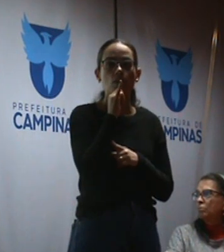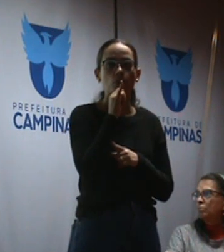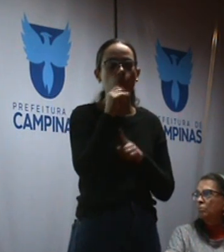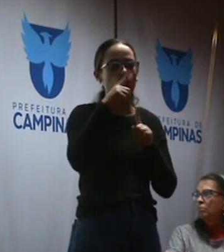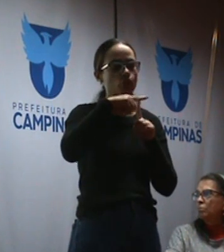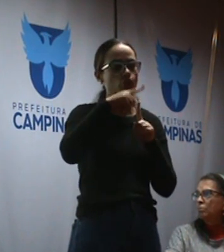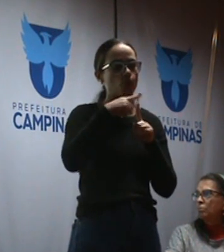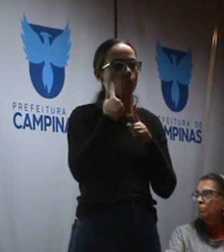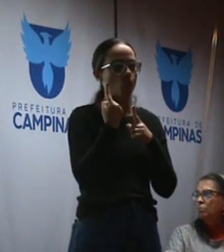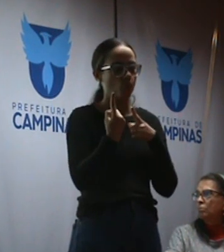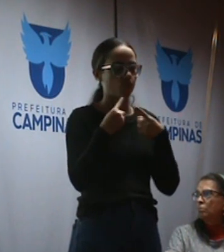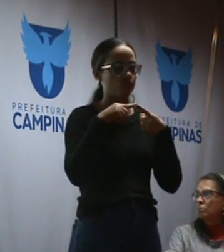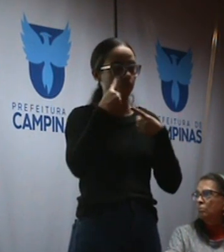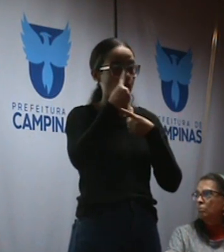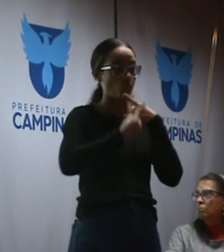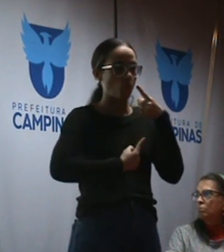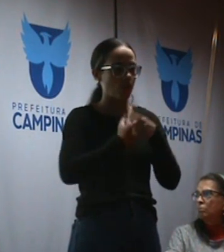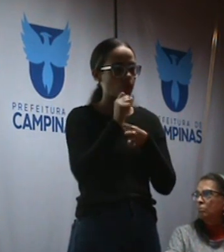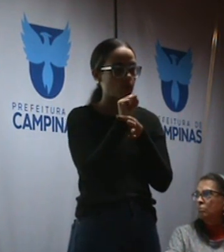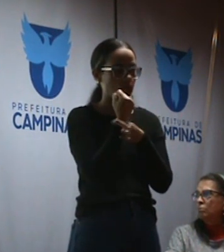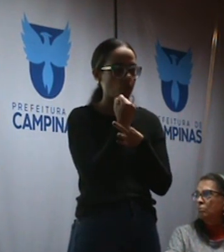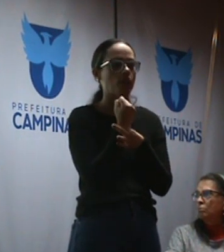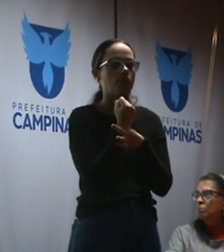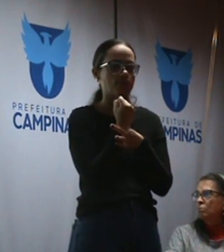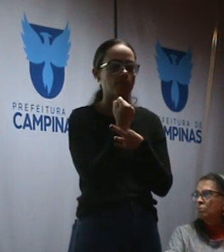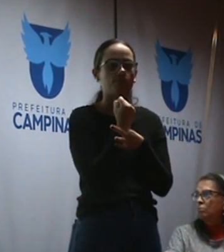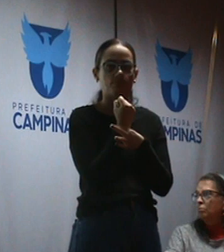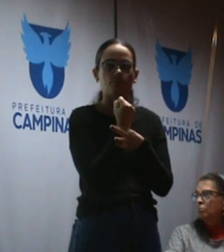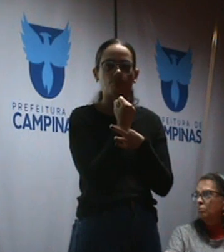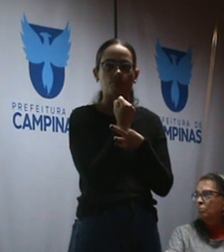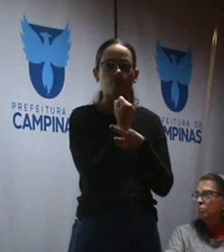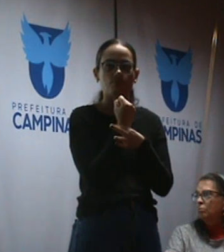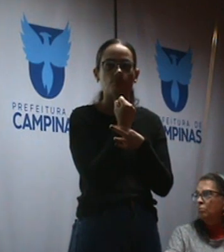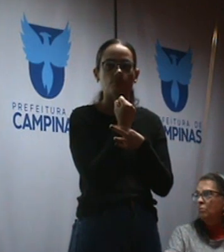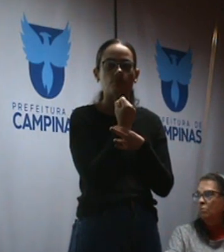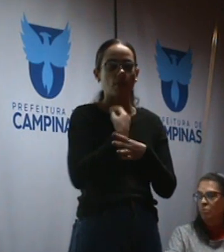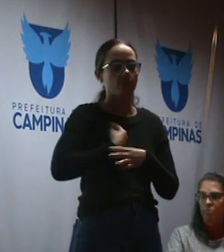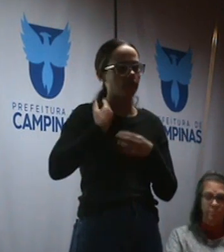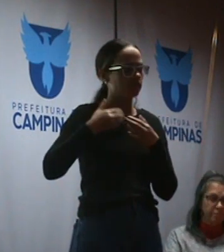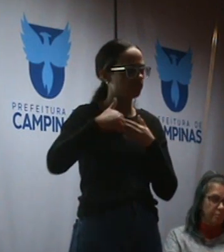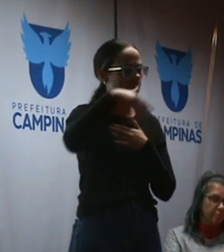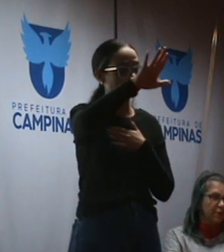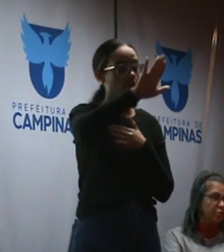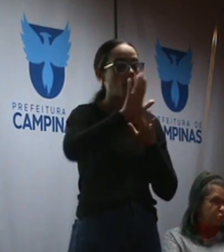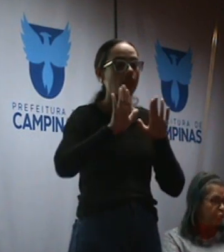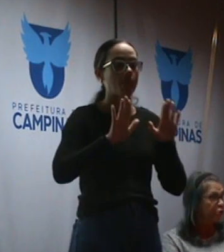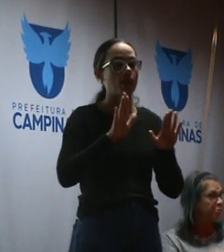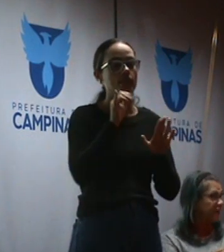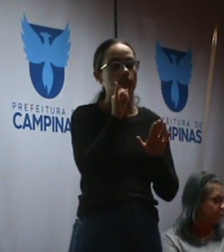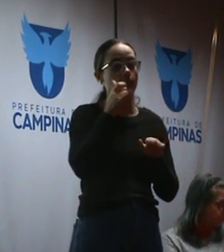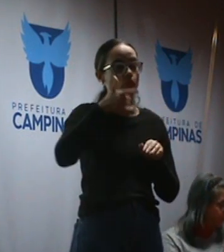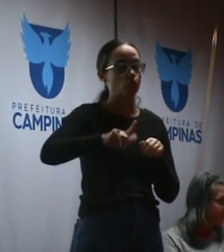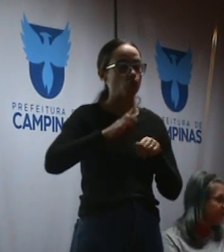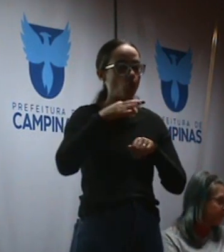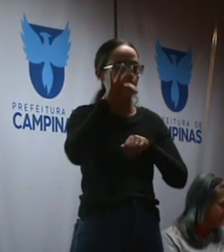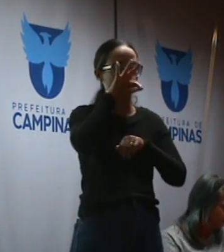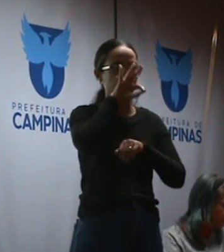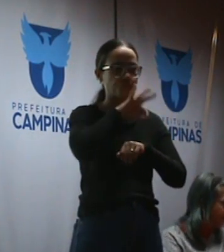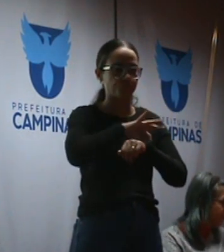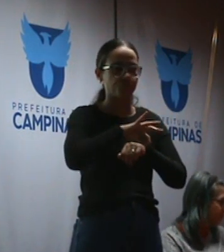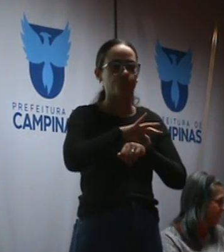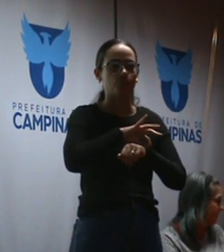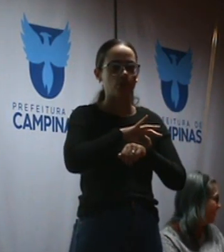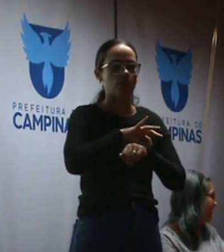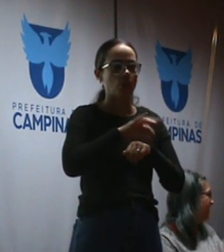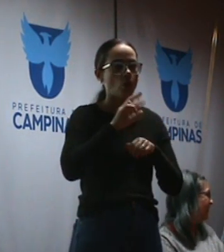ano aí para o tipo 1, não pego mais dengue, é para a vida toda. Do tipo 1 eu não pego. Porém, se eu for picado novamente pelo mosquito,